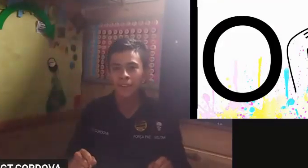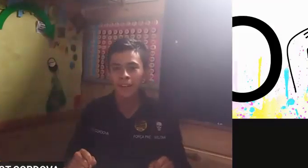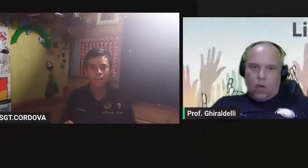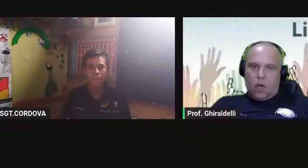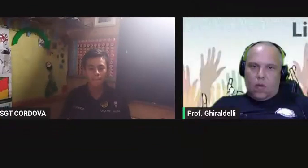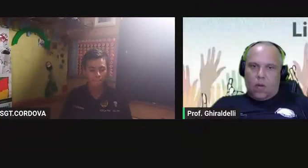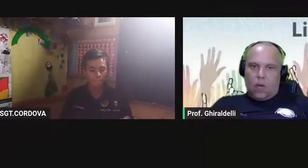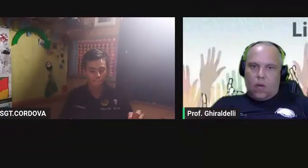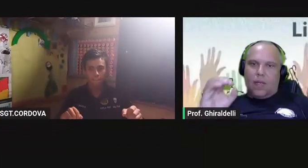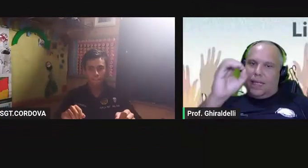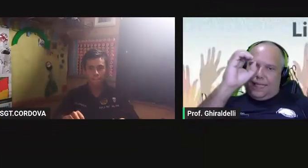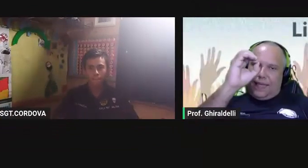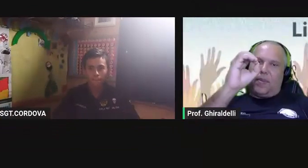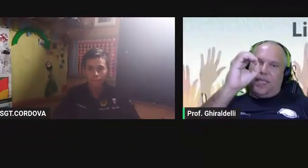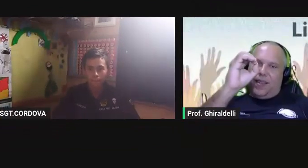Gradelli? Isso é bem mais fácil.